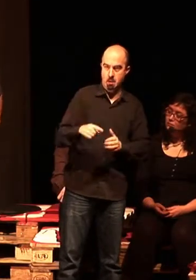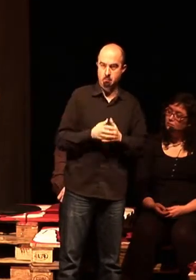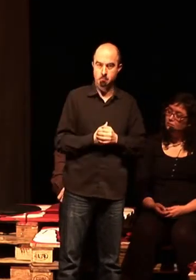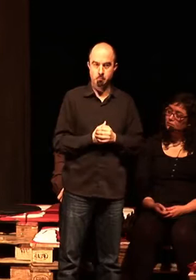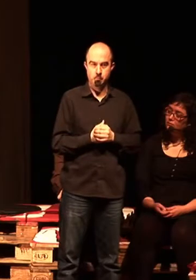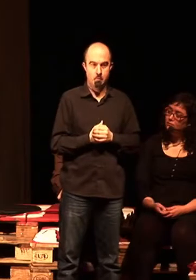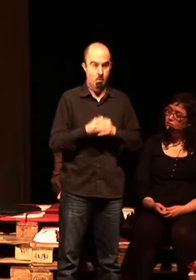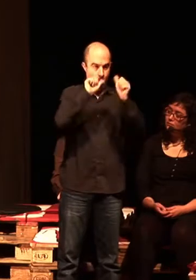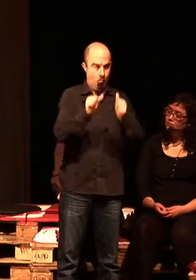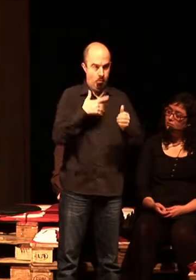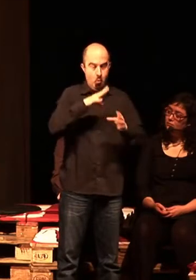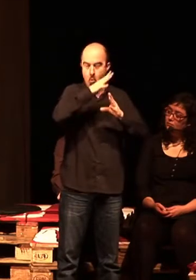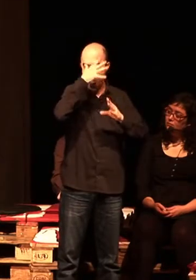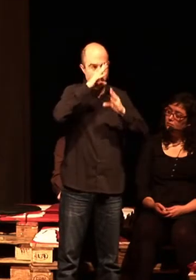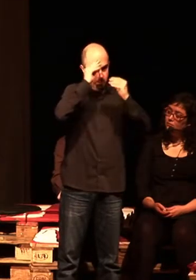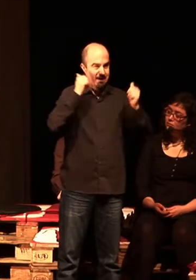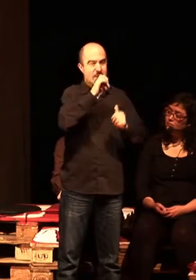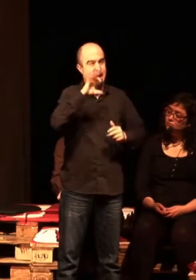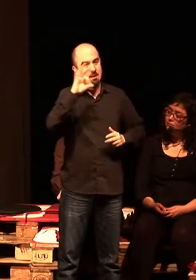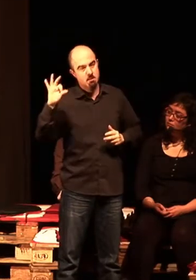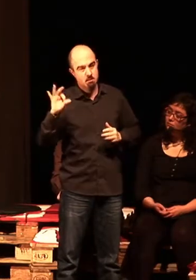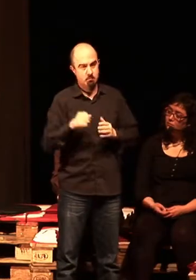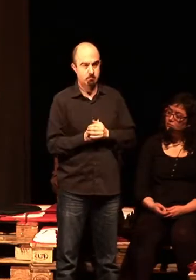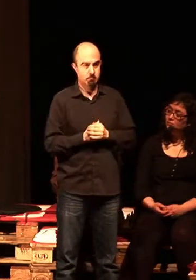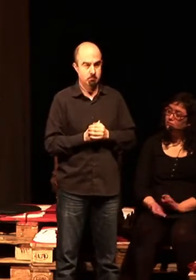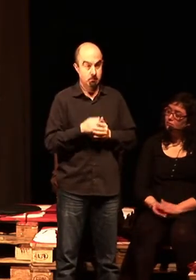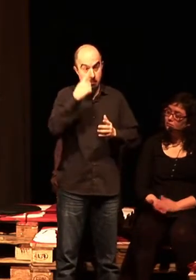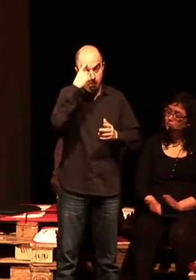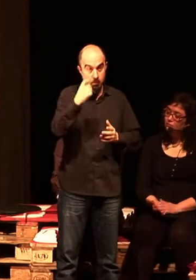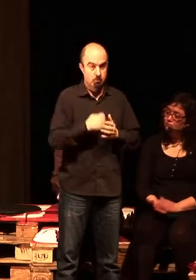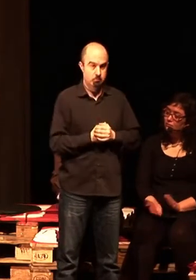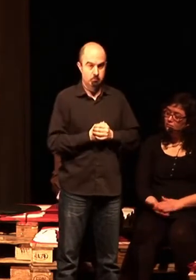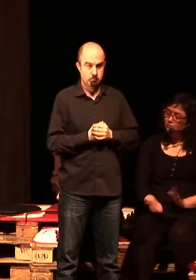un referent que no podem oblidar. Tenim Xirinacs. Recordeu.